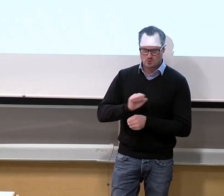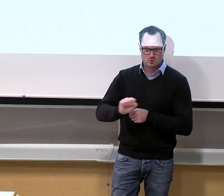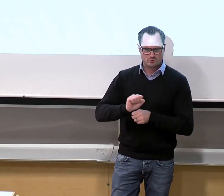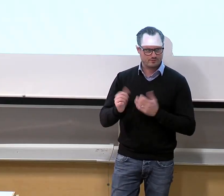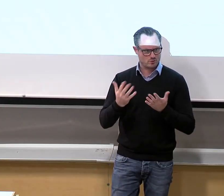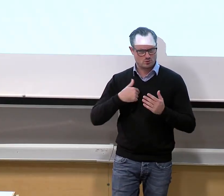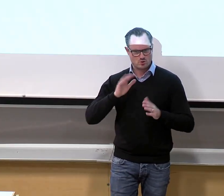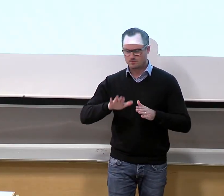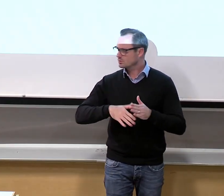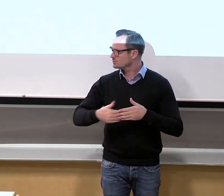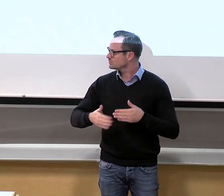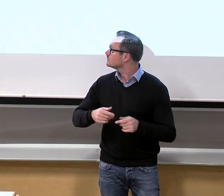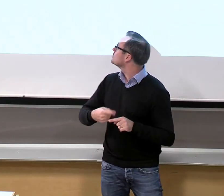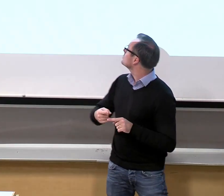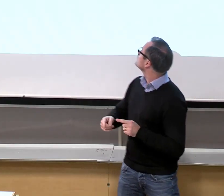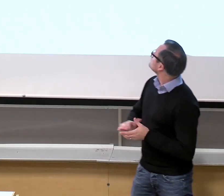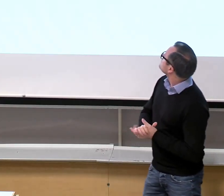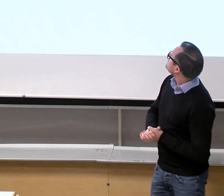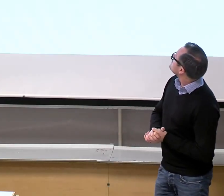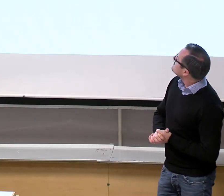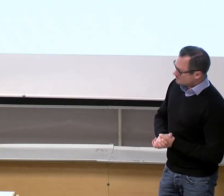Och idag så ska jag berätta lite grann om avhandlingen.